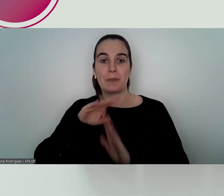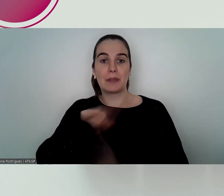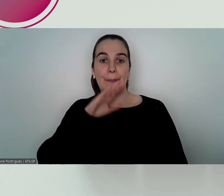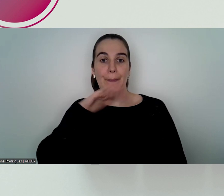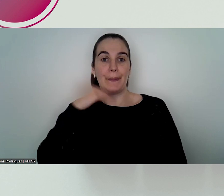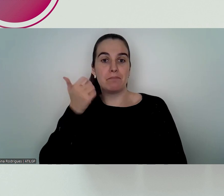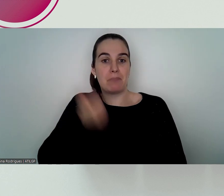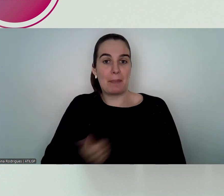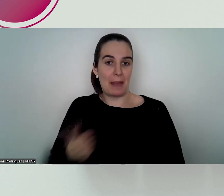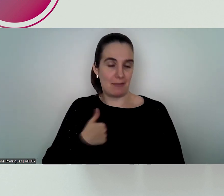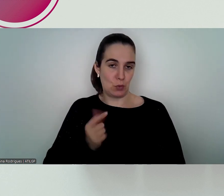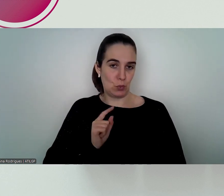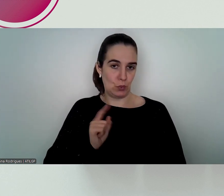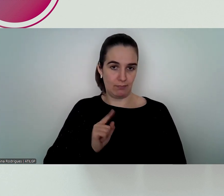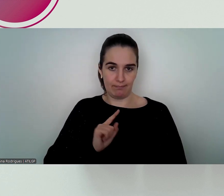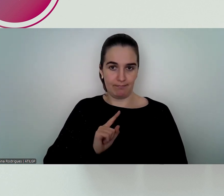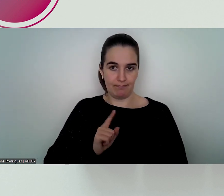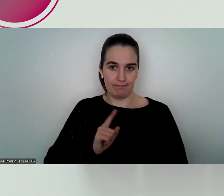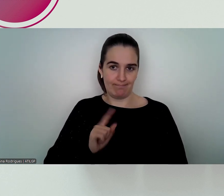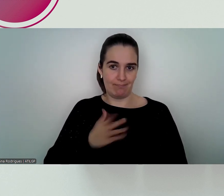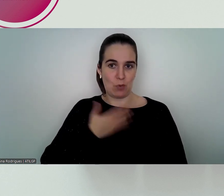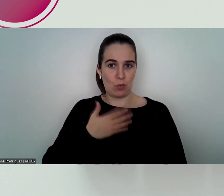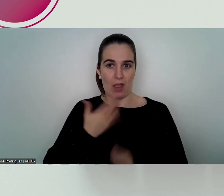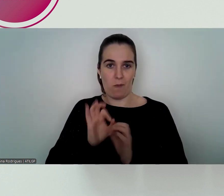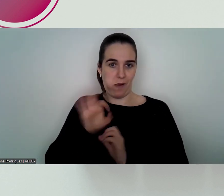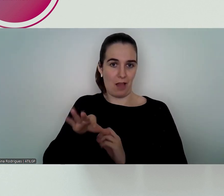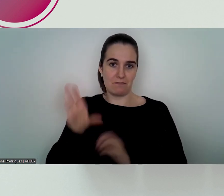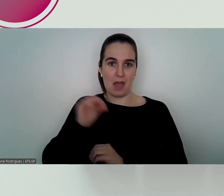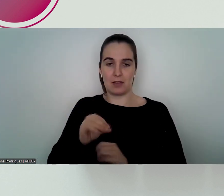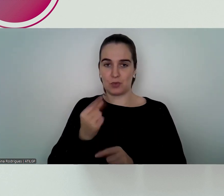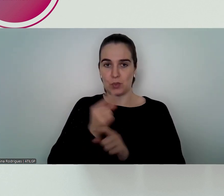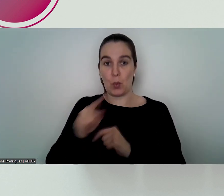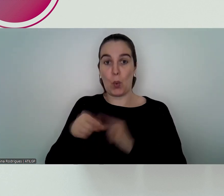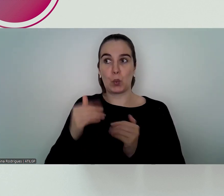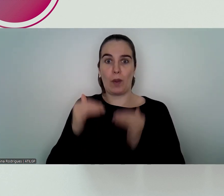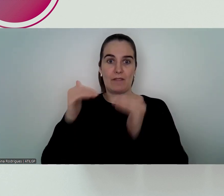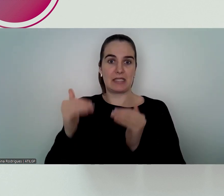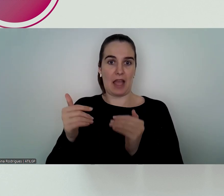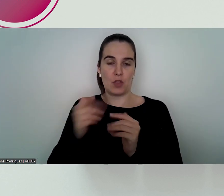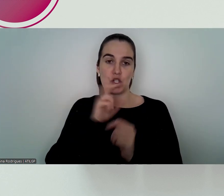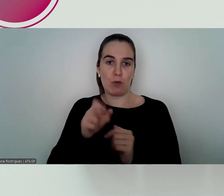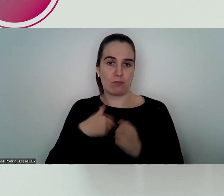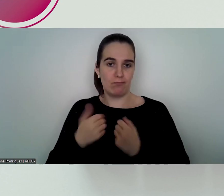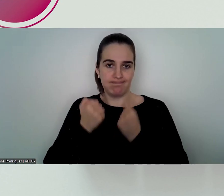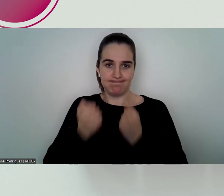domino, para poder contribuir com outro nível de resposta.